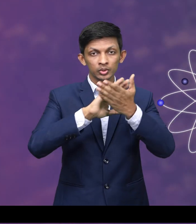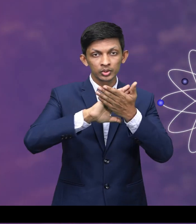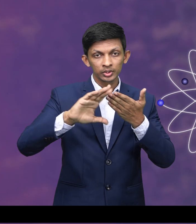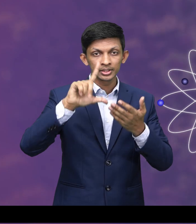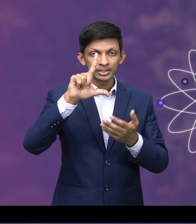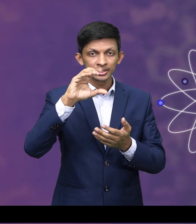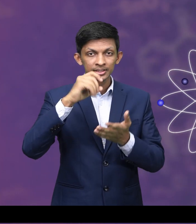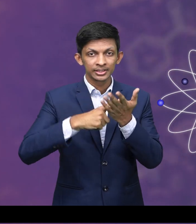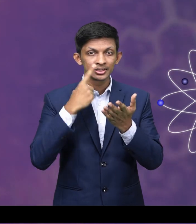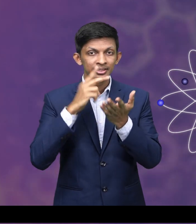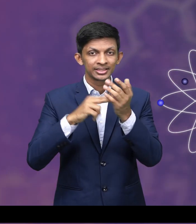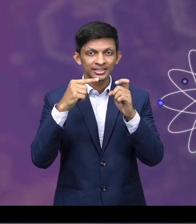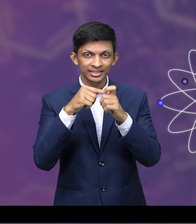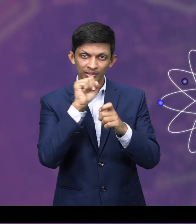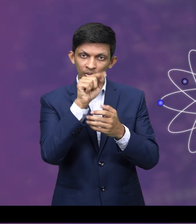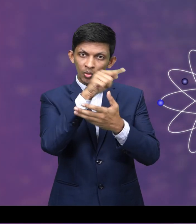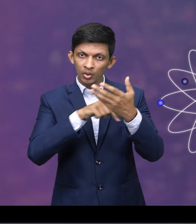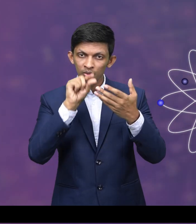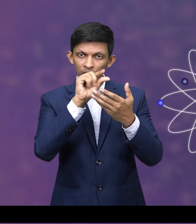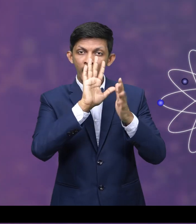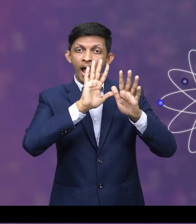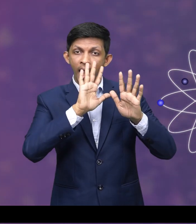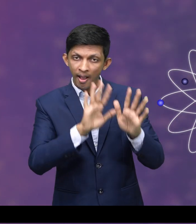ఎక్కువ అయనీకరణ శక్తిని కలిగి ఉంటుంది.